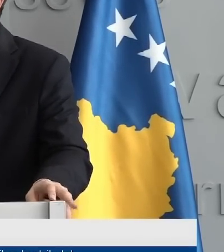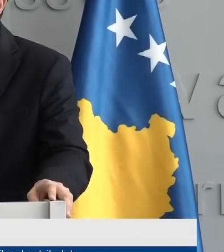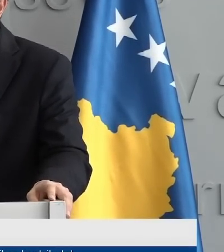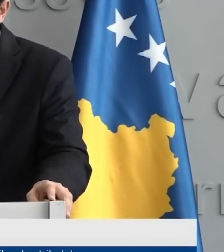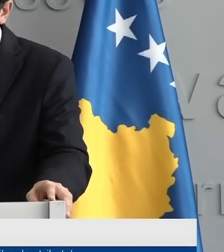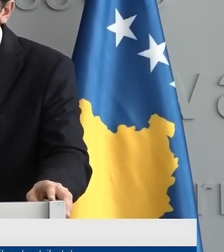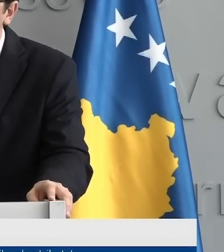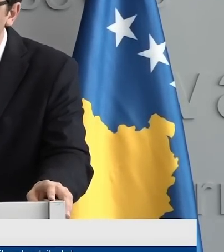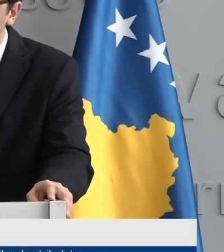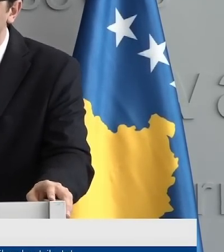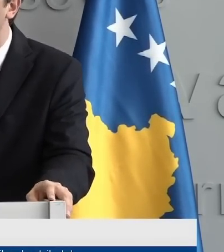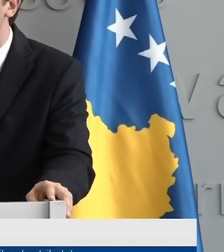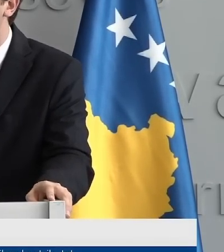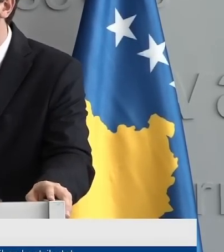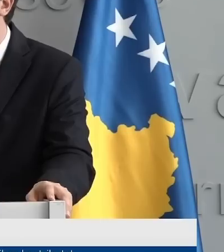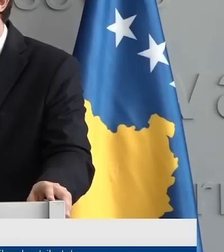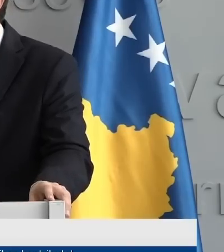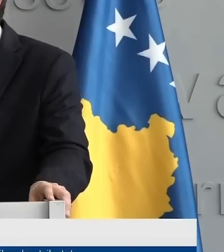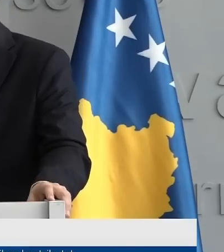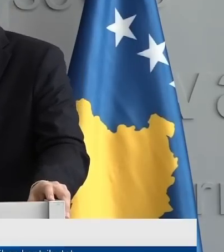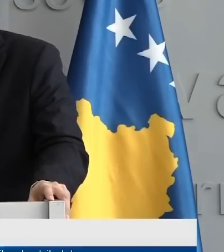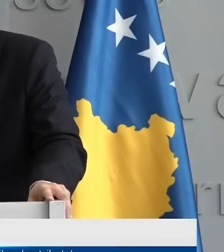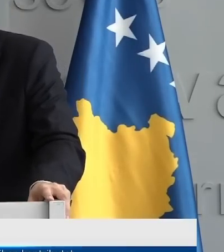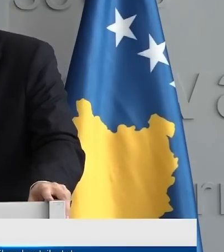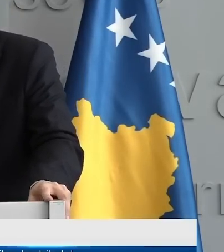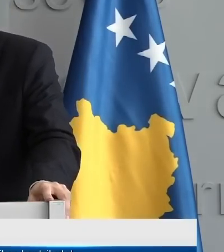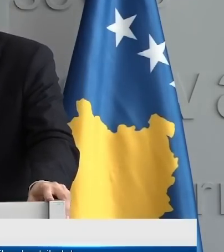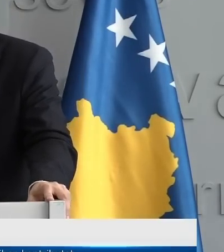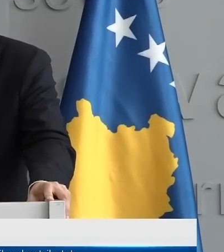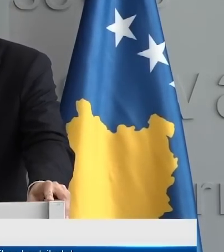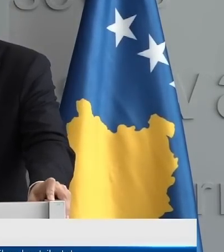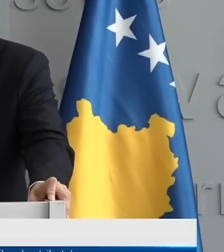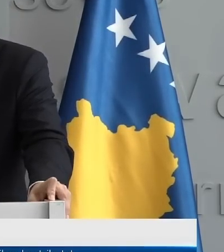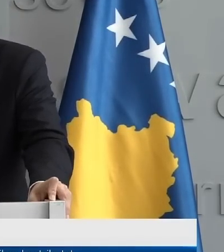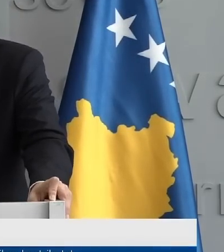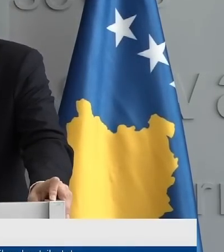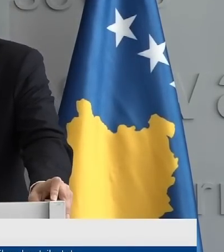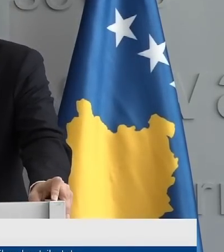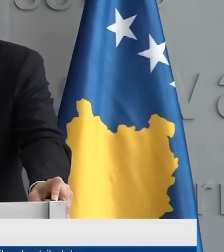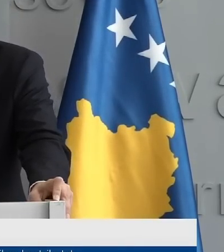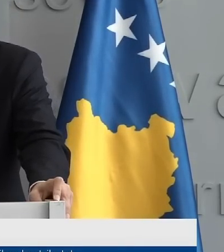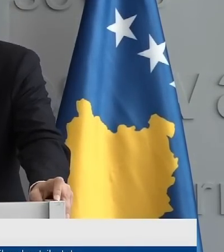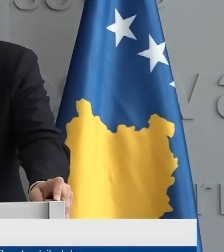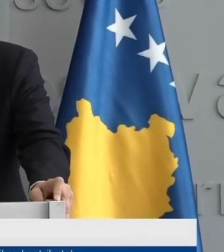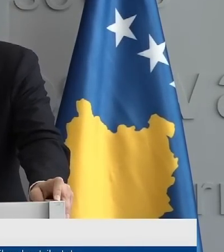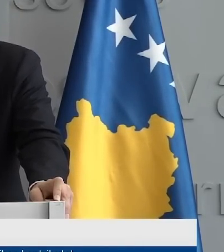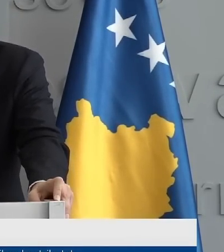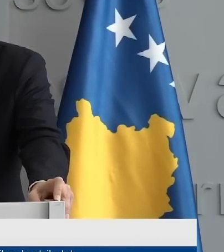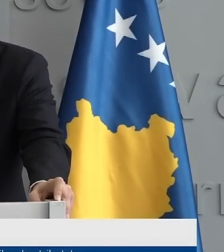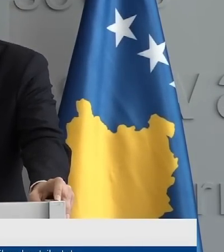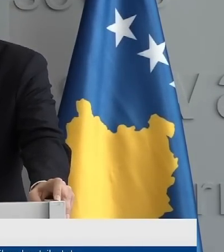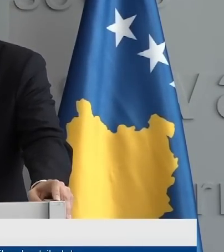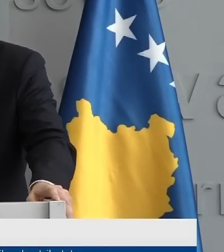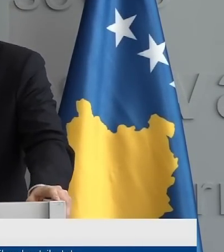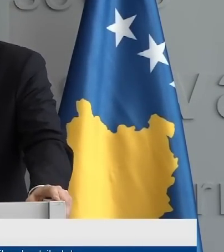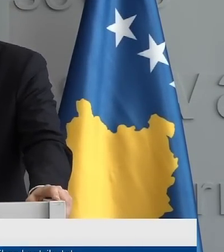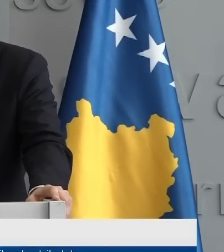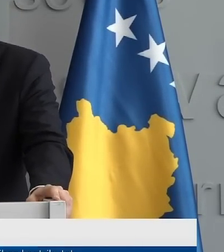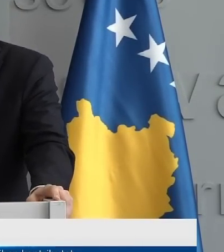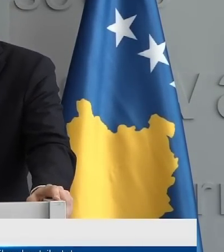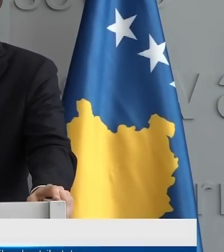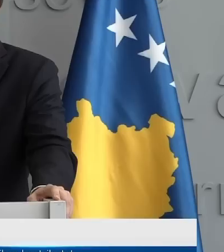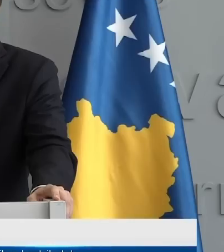Pra edhe ata që janë në skemat pensionale mund të kalojnë pra nga skema bazike në skemën kontribut paguse